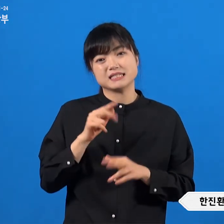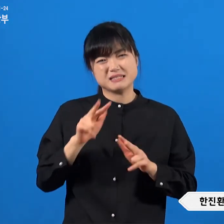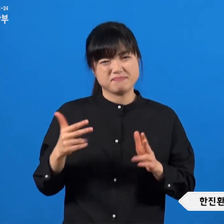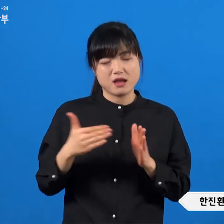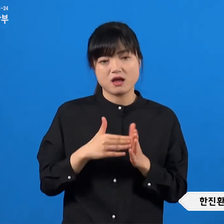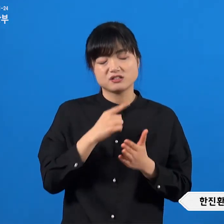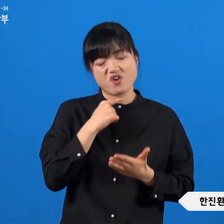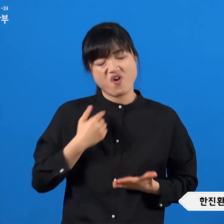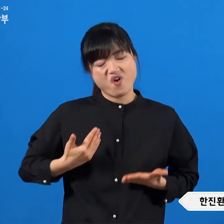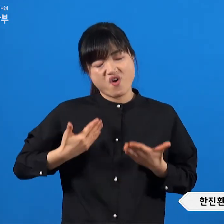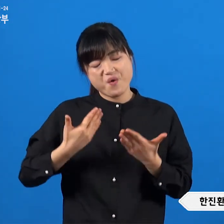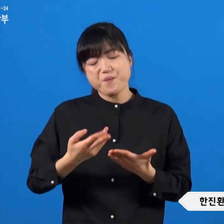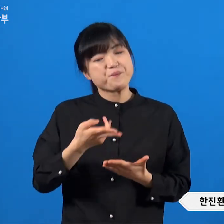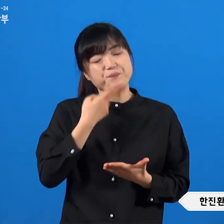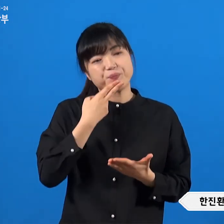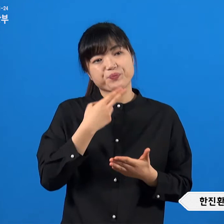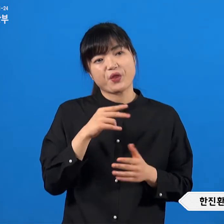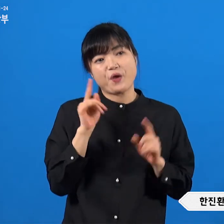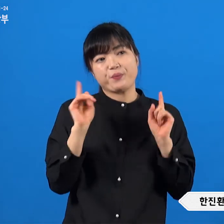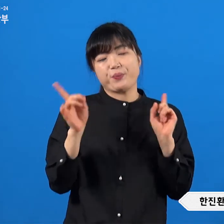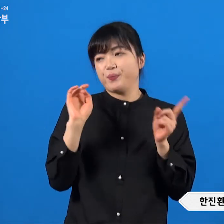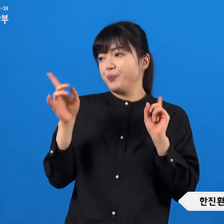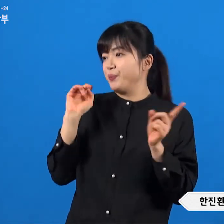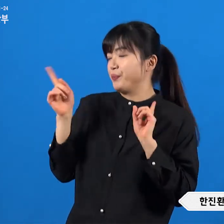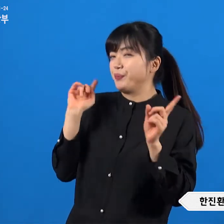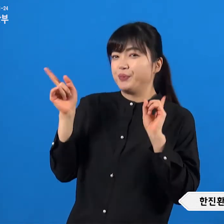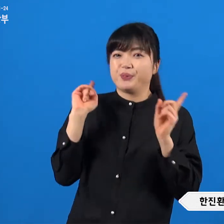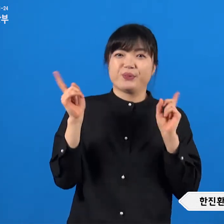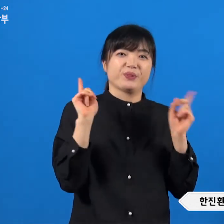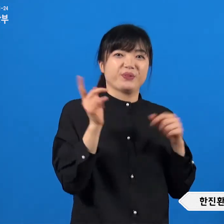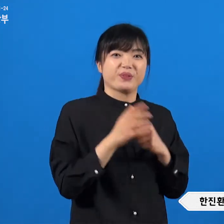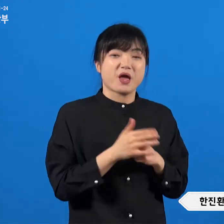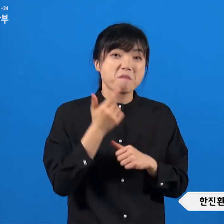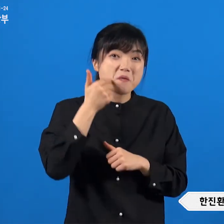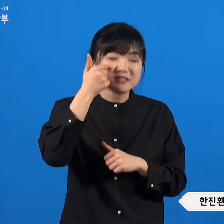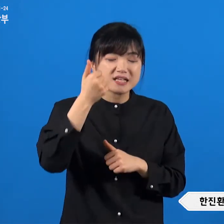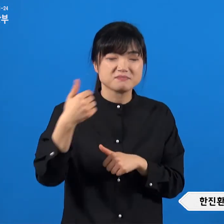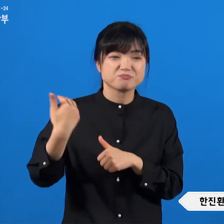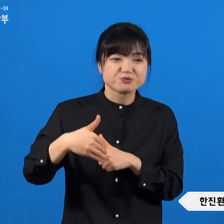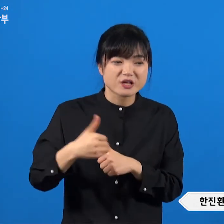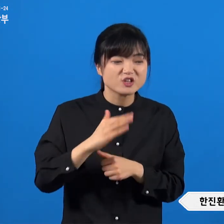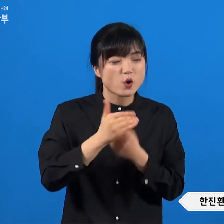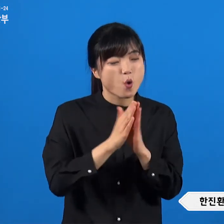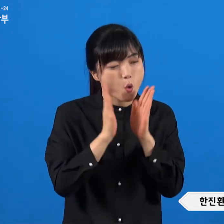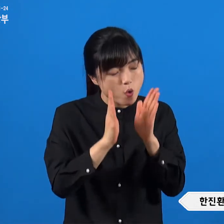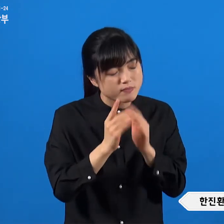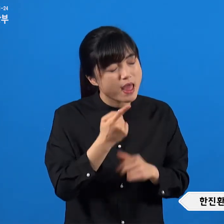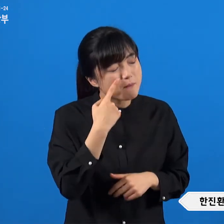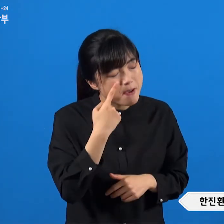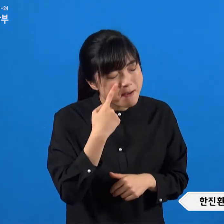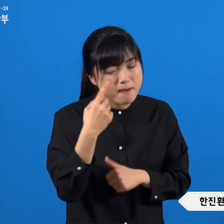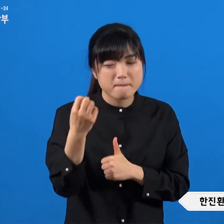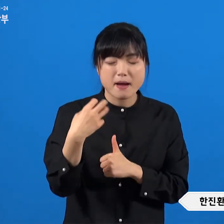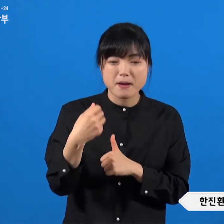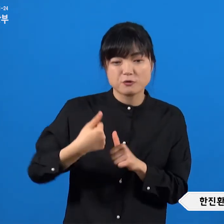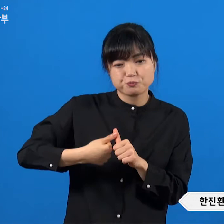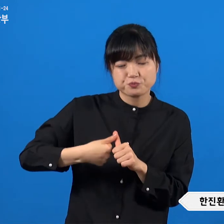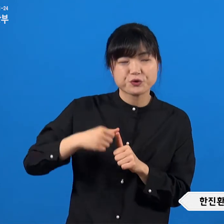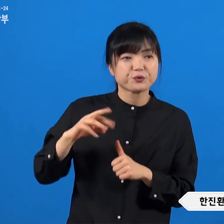없는 뺀들거리는 신자였답니다. 목사님이 좀 성경 공부라도 한번 하십시오 해도